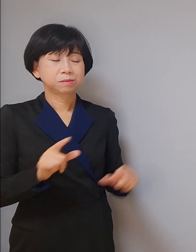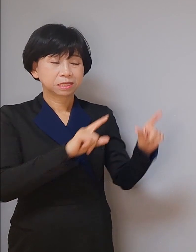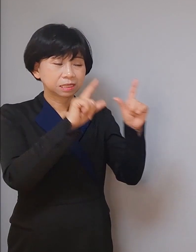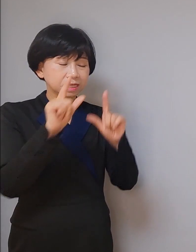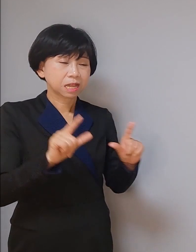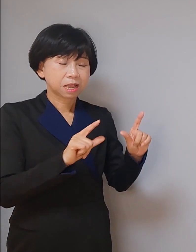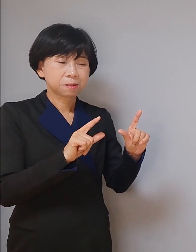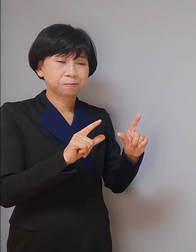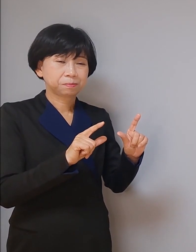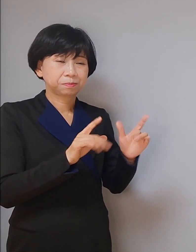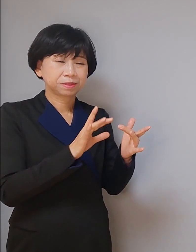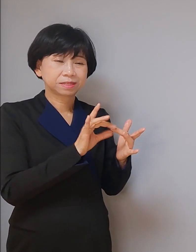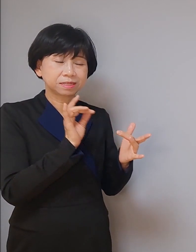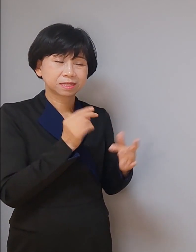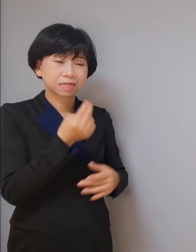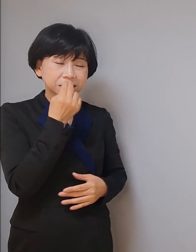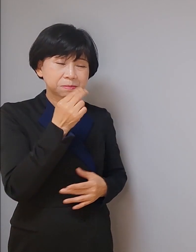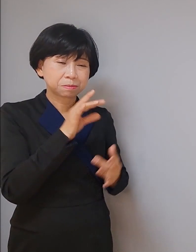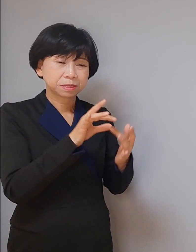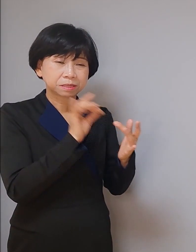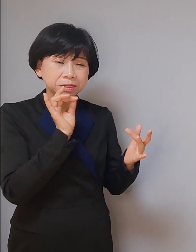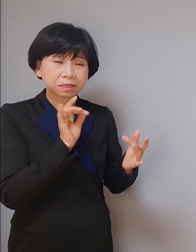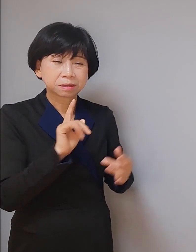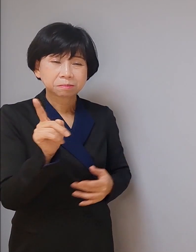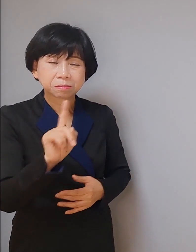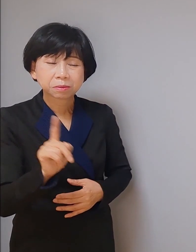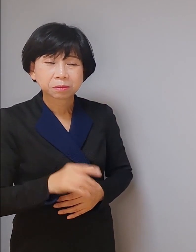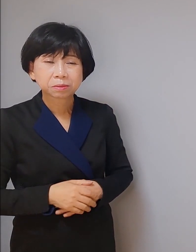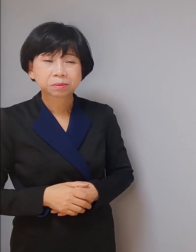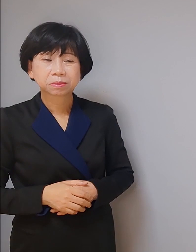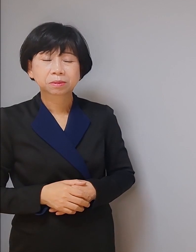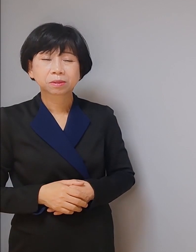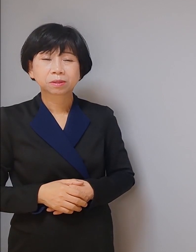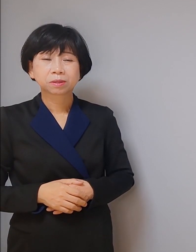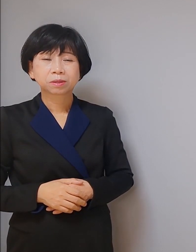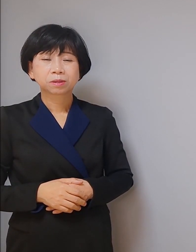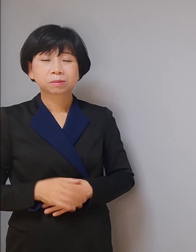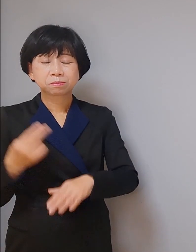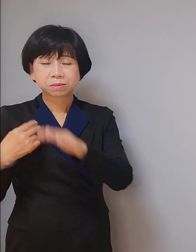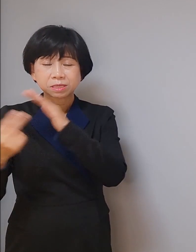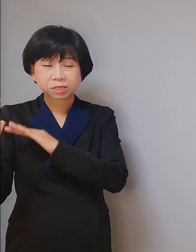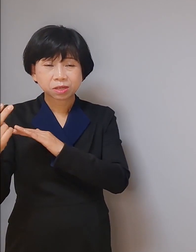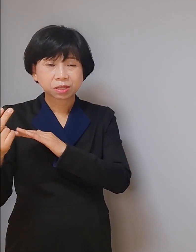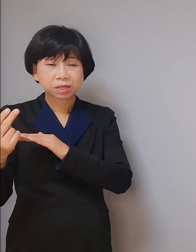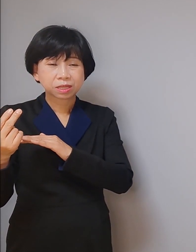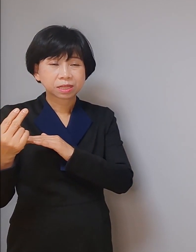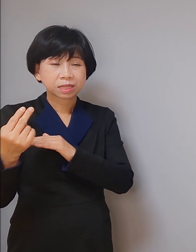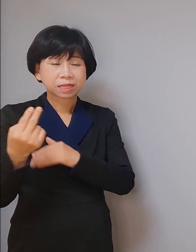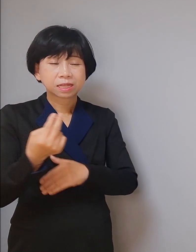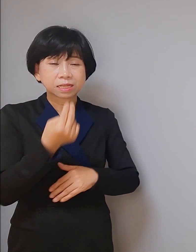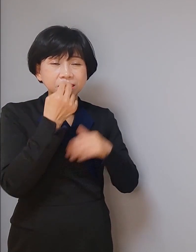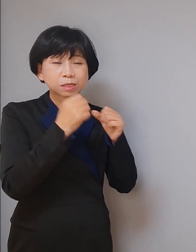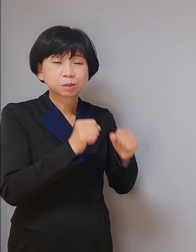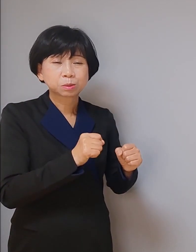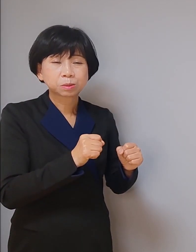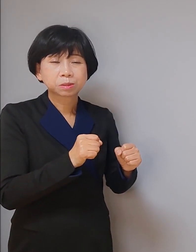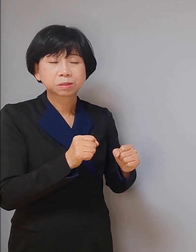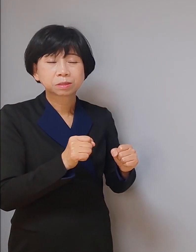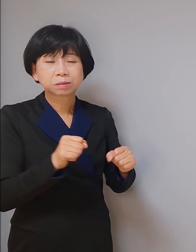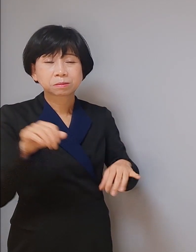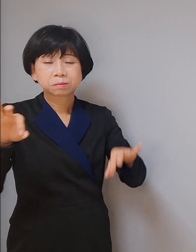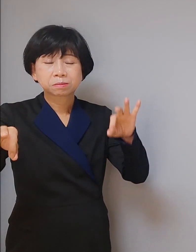인생을 선택하시려 합니까? 우리의 선택은 비전입니까? 생존입니까? 우리